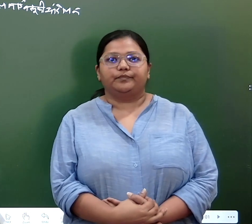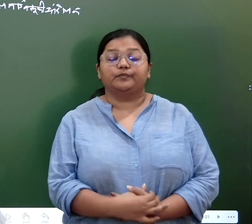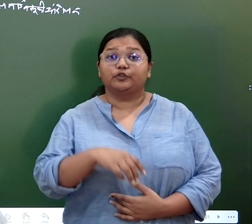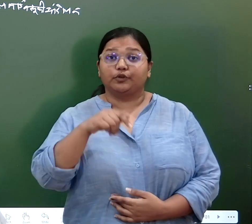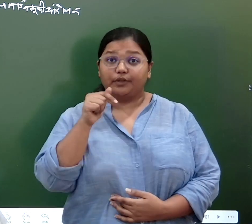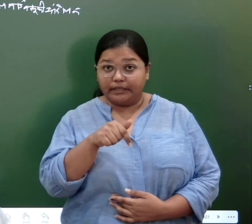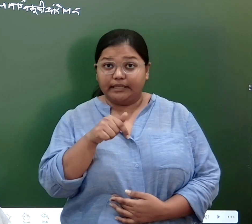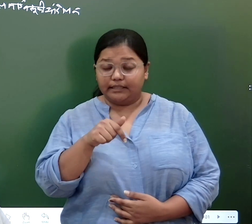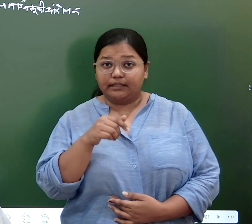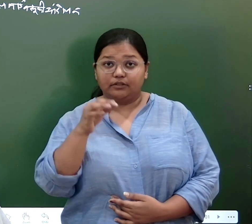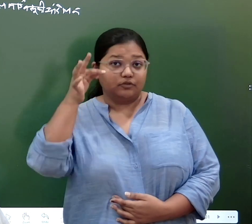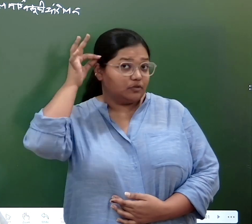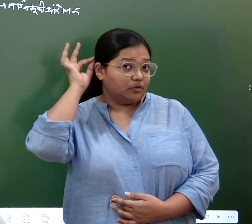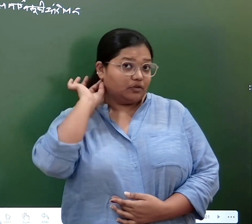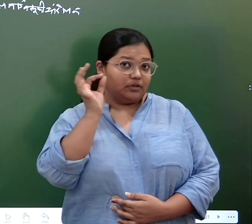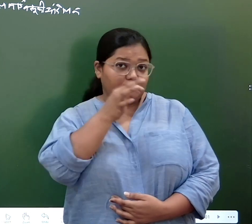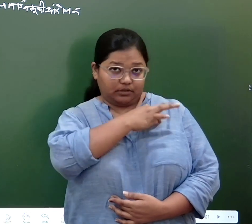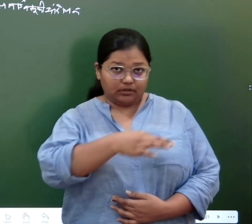लोगों तक या